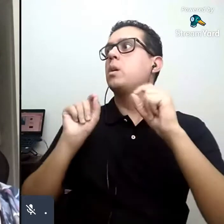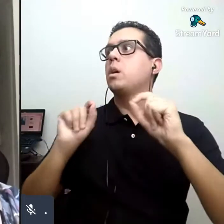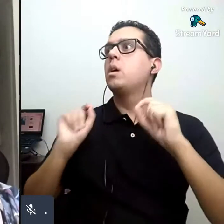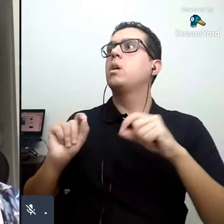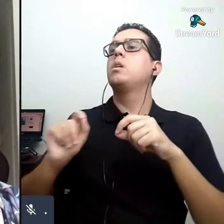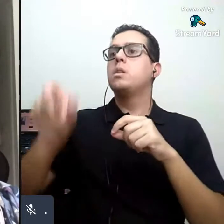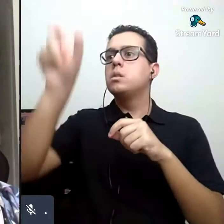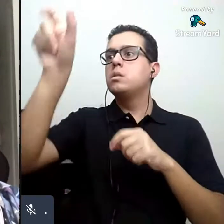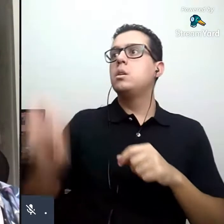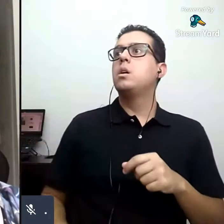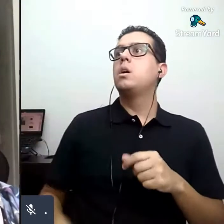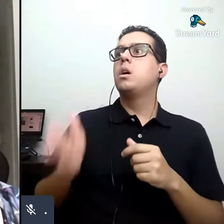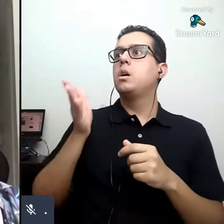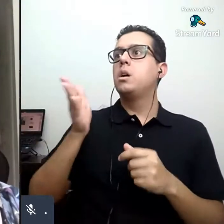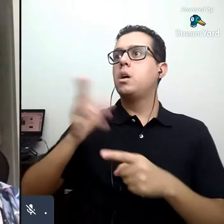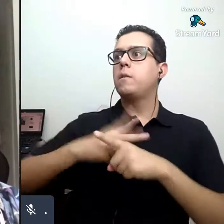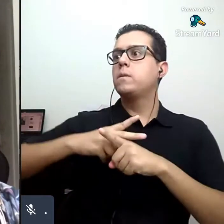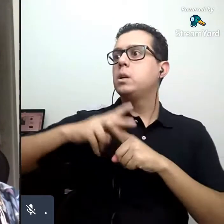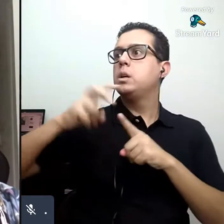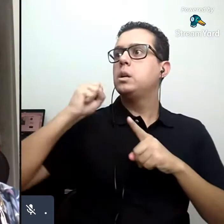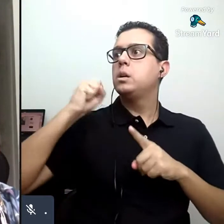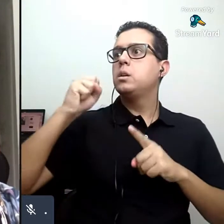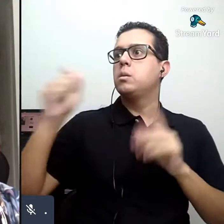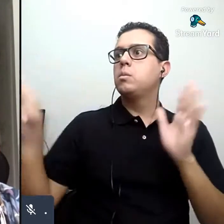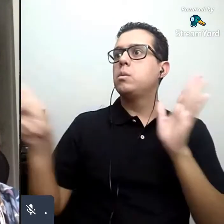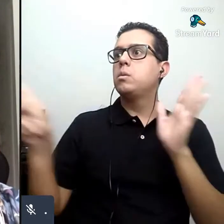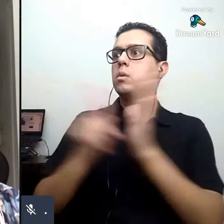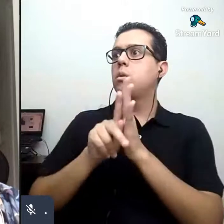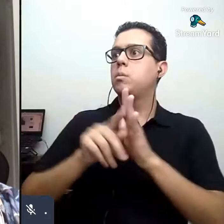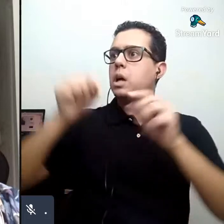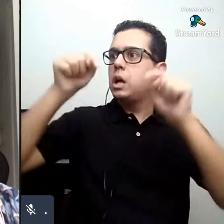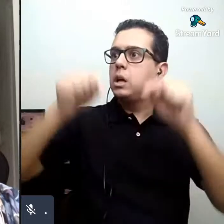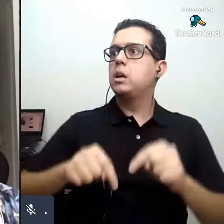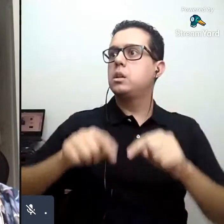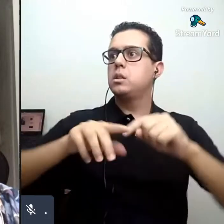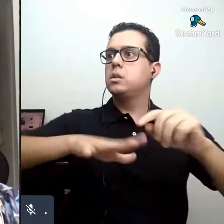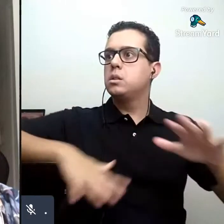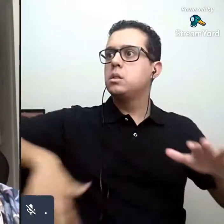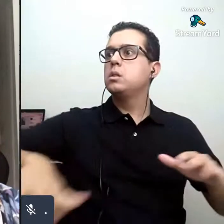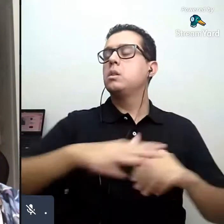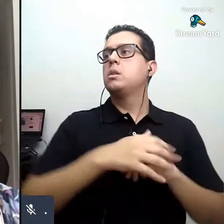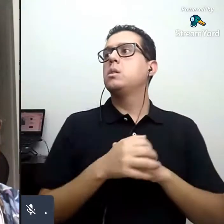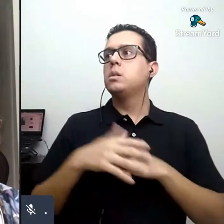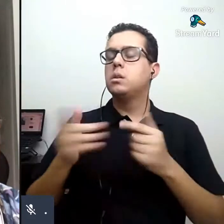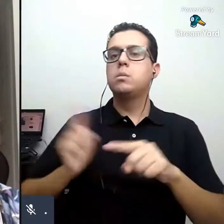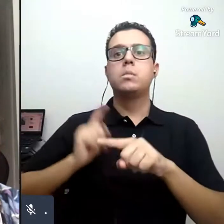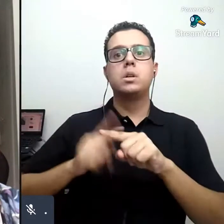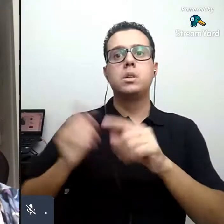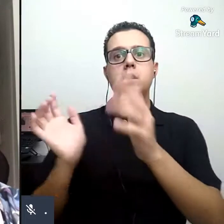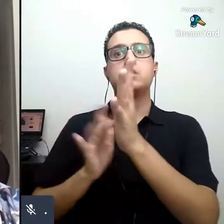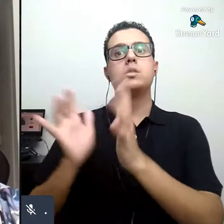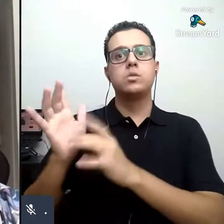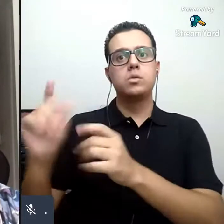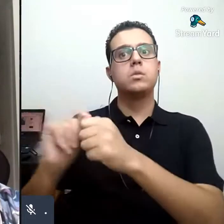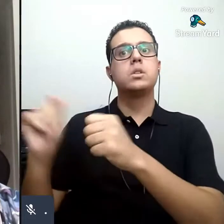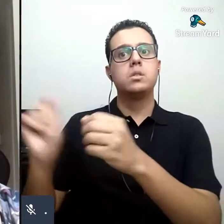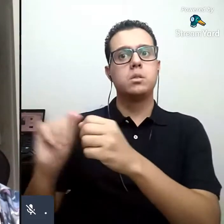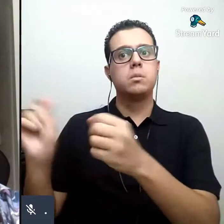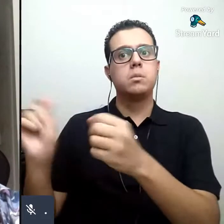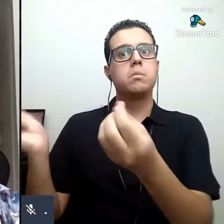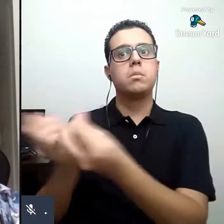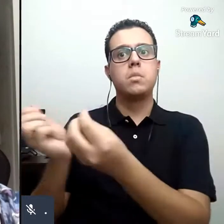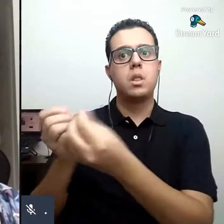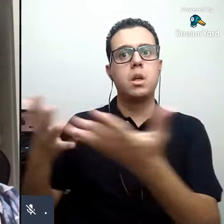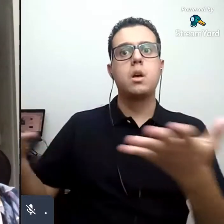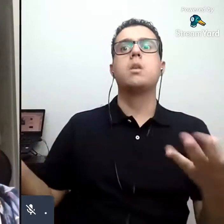Jerusalém, fez alguns sinais em Jerusalém, que João não destaca, mas ele só diz que